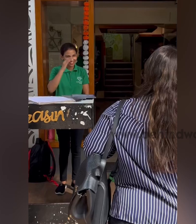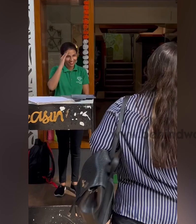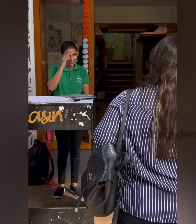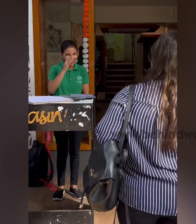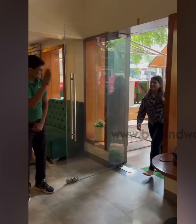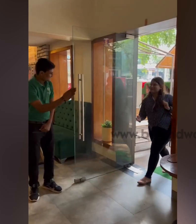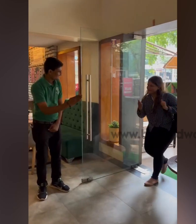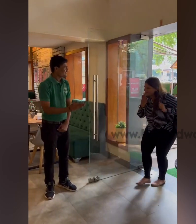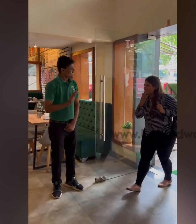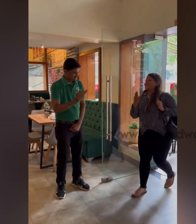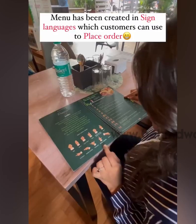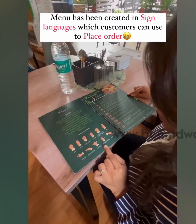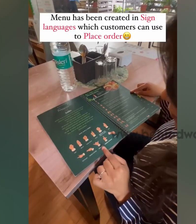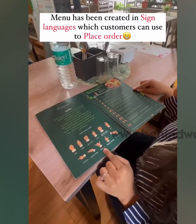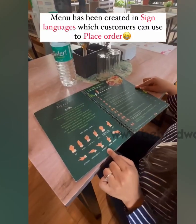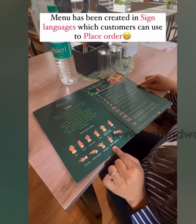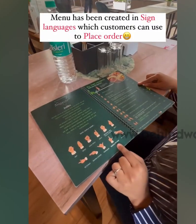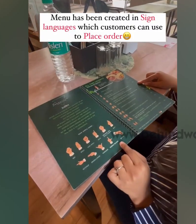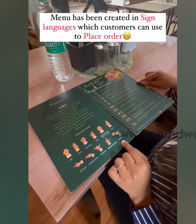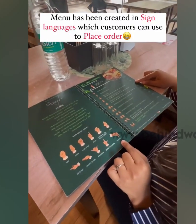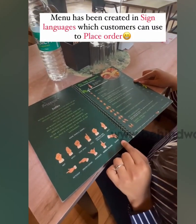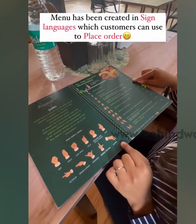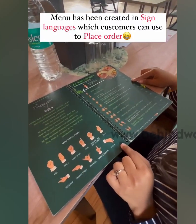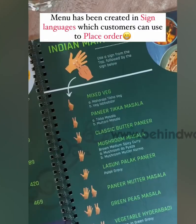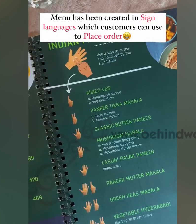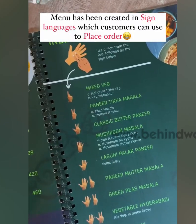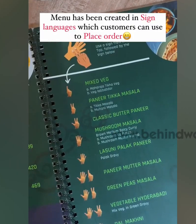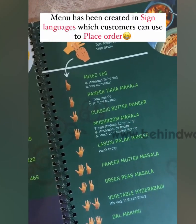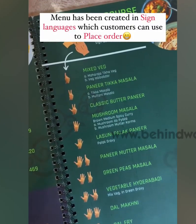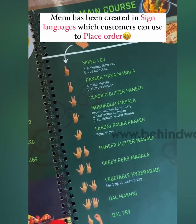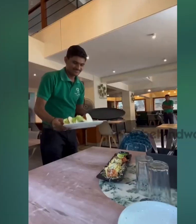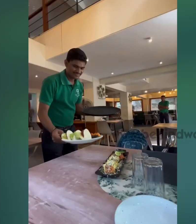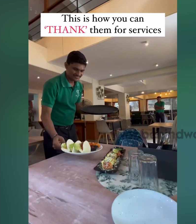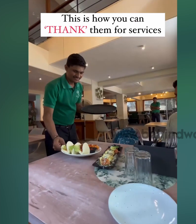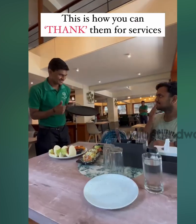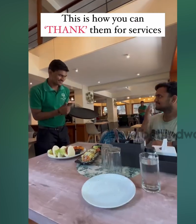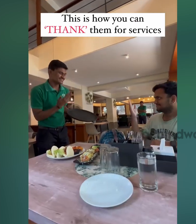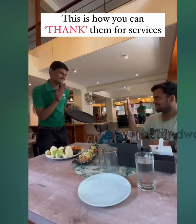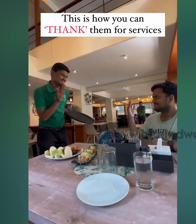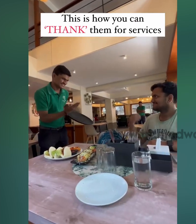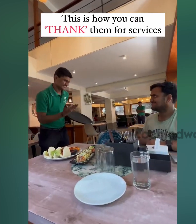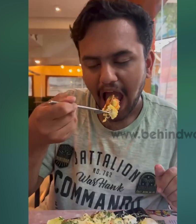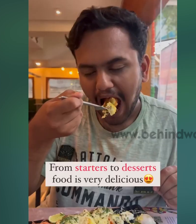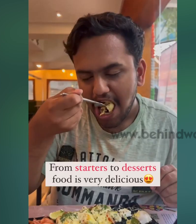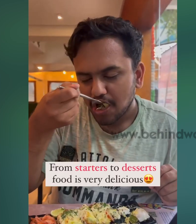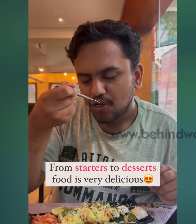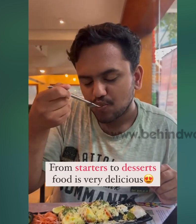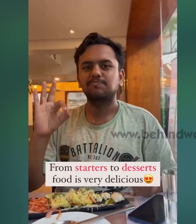അങ്ങനെയൊക്കെ പറഞ്ഞാലും നിങ്ങൾക്ക് ചില കൺഫ്യൂഷൻസ് ഉണ്ടാവും അല്ലേ? അവര് നമ്മളോട് സൈൻ ലാംഗ്വേജിൽ സംസാരിക്കുമ്പോ നമുക്ക് തിരിച്ചതുപോലെ സംസാരിക്കാൻ അറിയണ്ടേ? എന്നാലല്ലേ റെസ്റ്റോറന്റിൽ